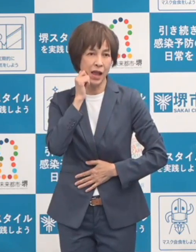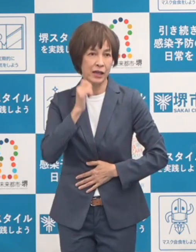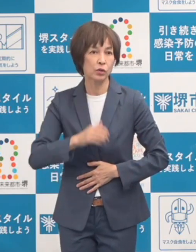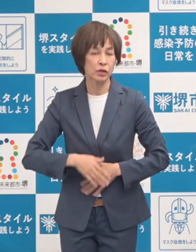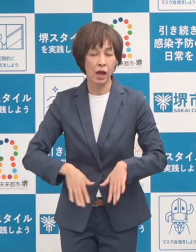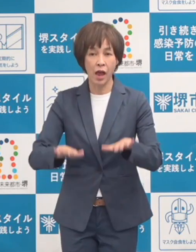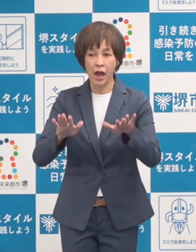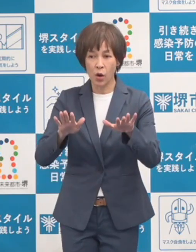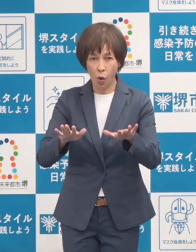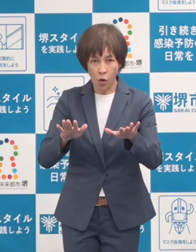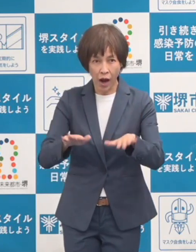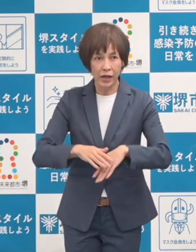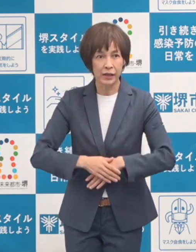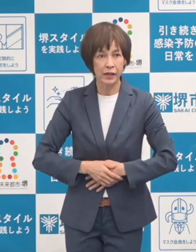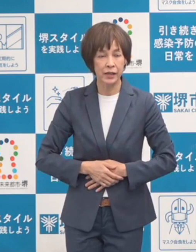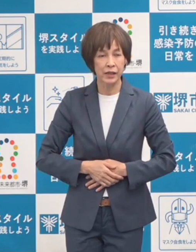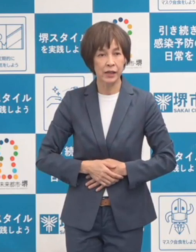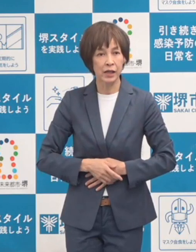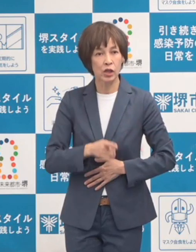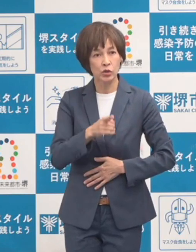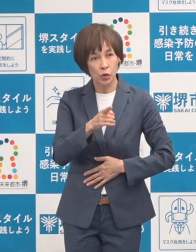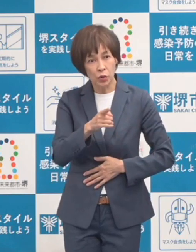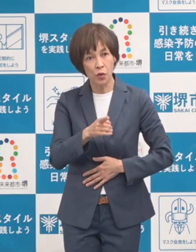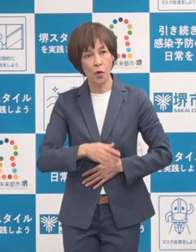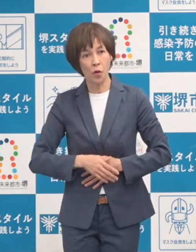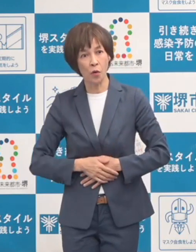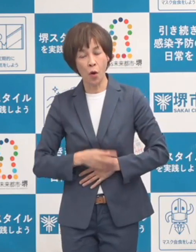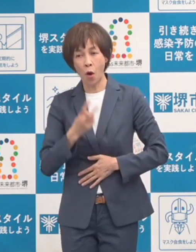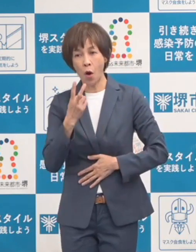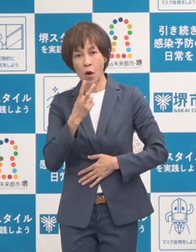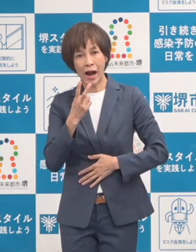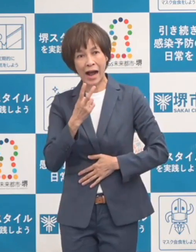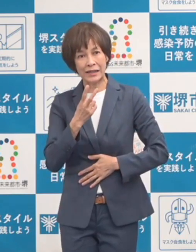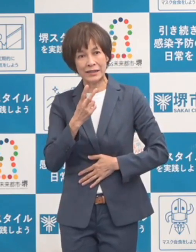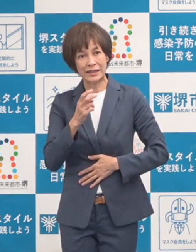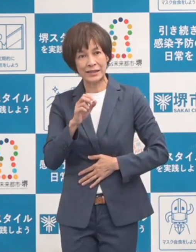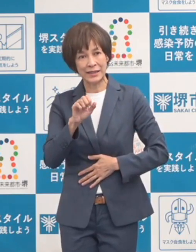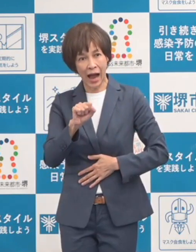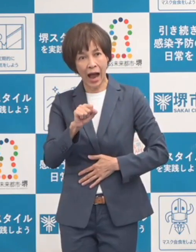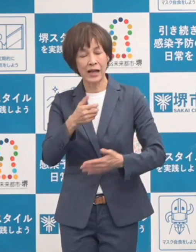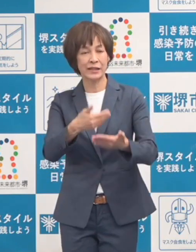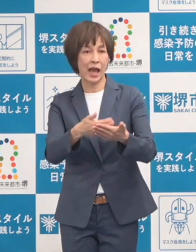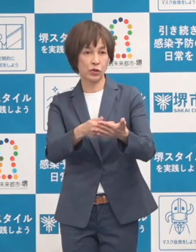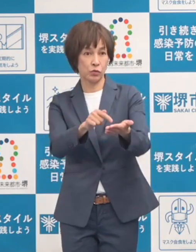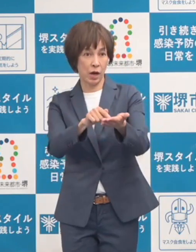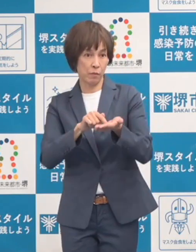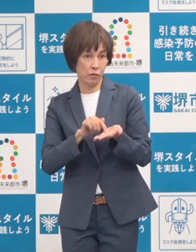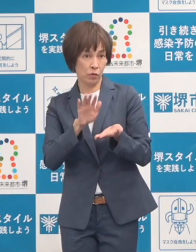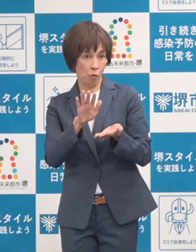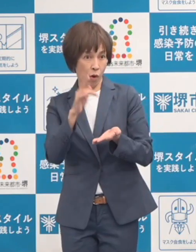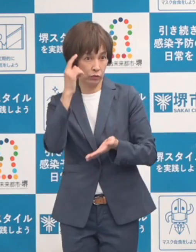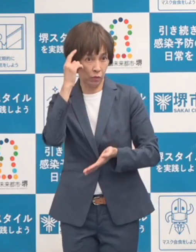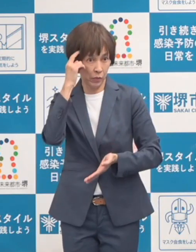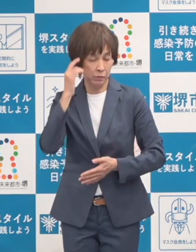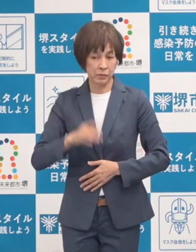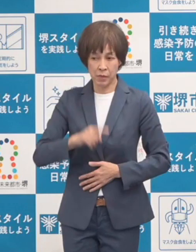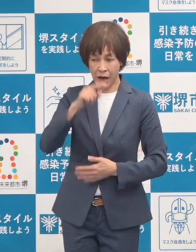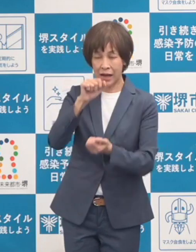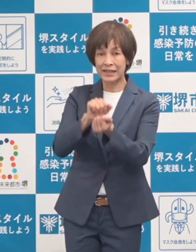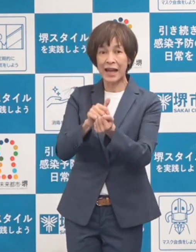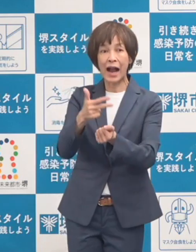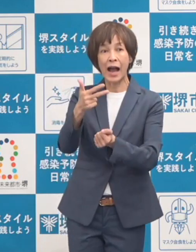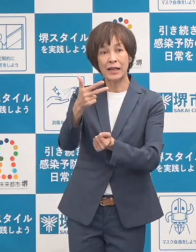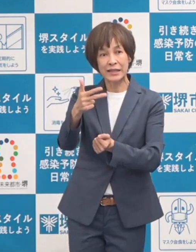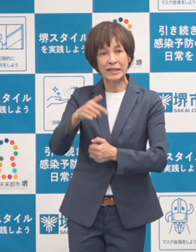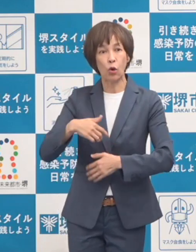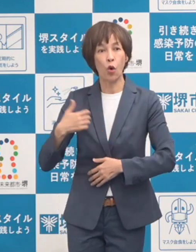今回そのような住民監査請求を出されたのかなと考えています。ただ一方で堺市